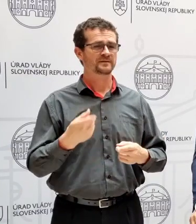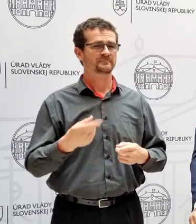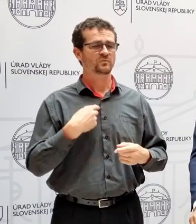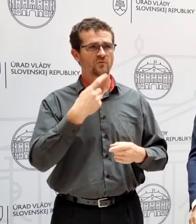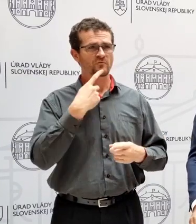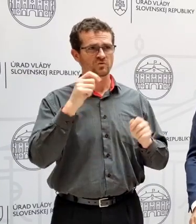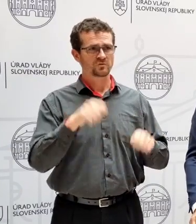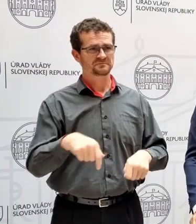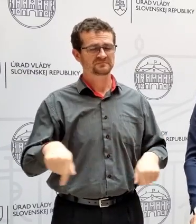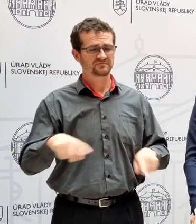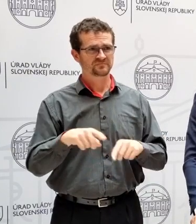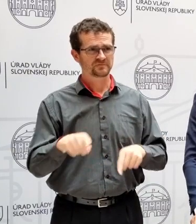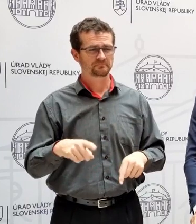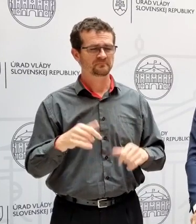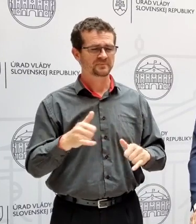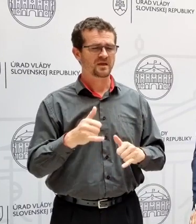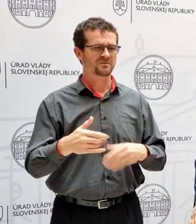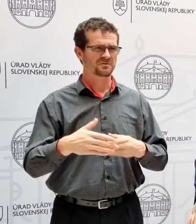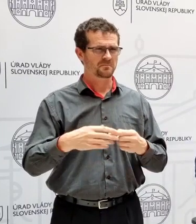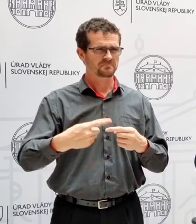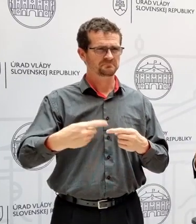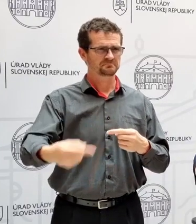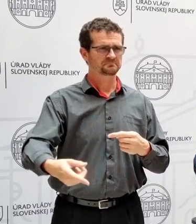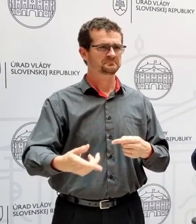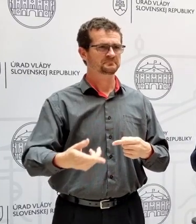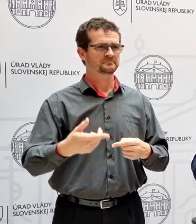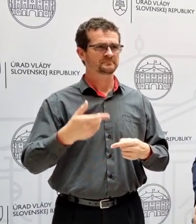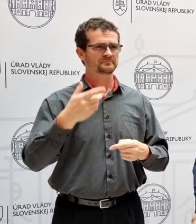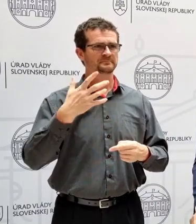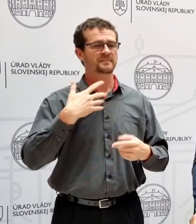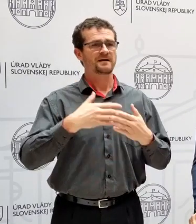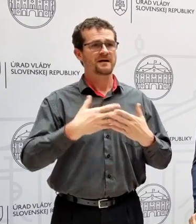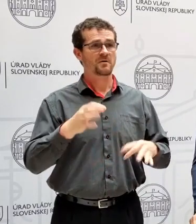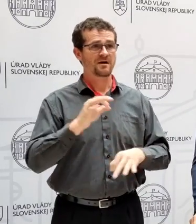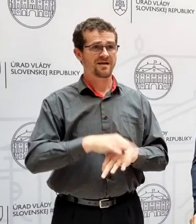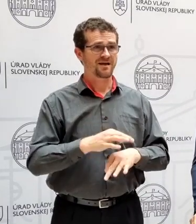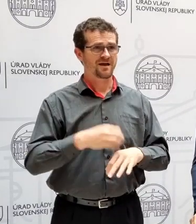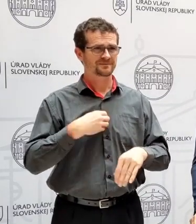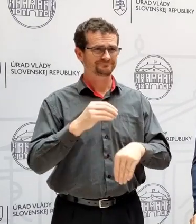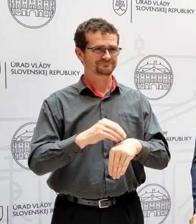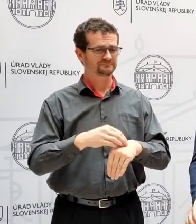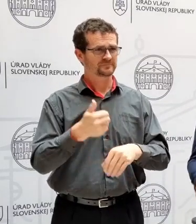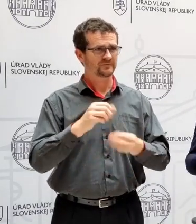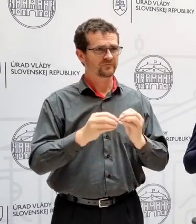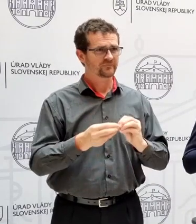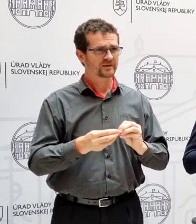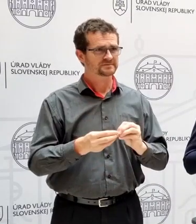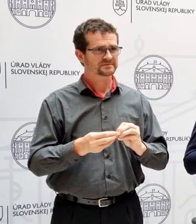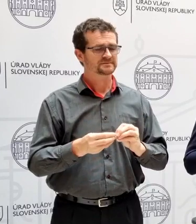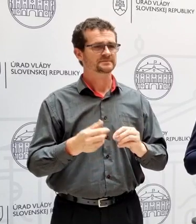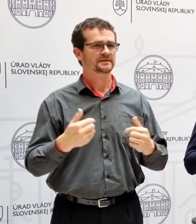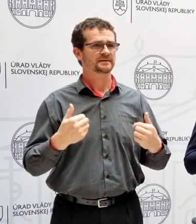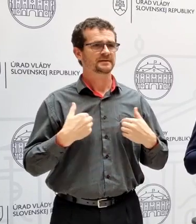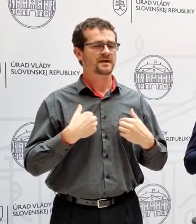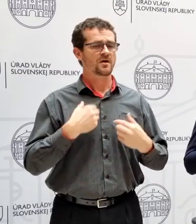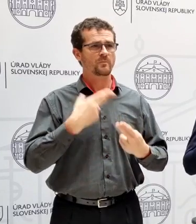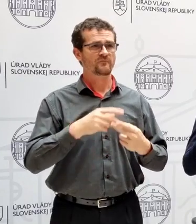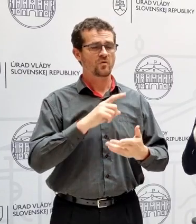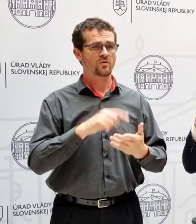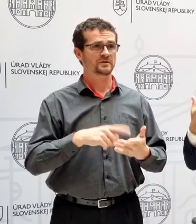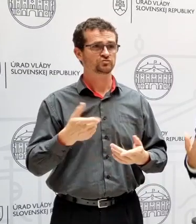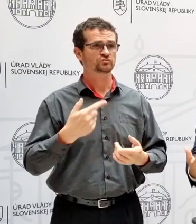sme sa rozhodli, vám dám naozaj, že v najbližšej dobe. V prípade lekárov chcem iba upozorniť na to, že ja som teda odpovedal na